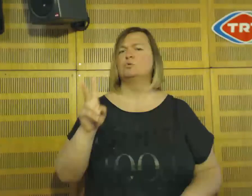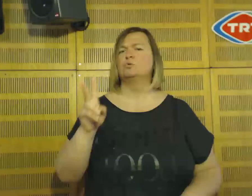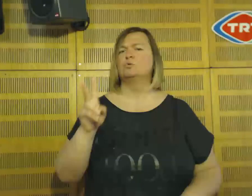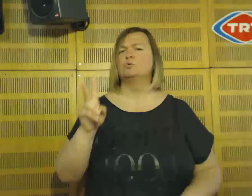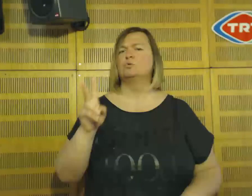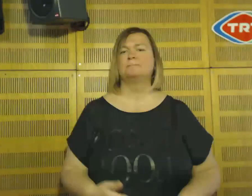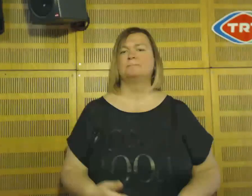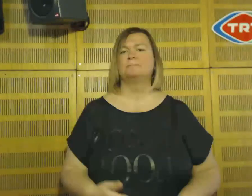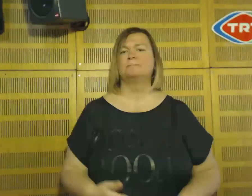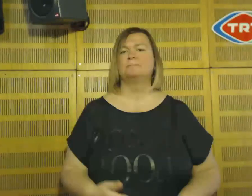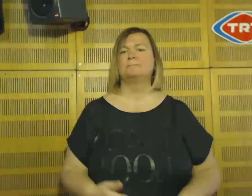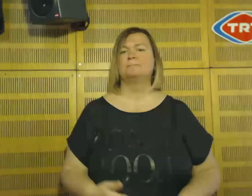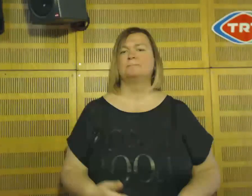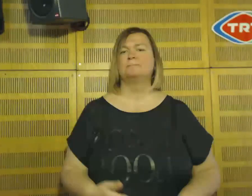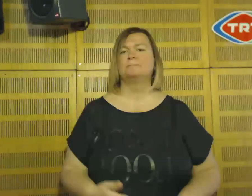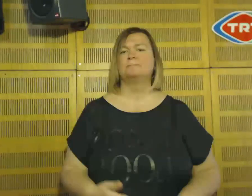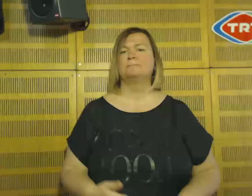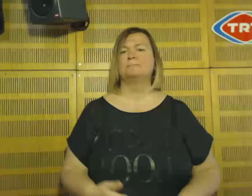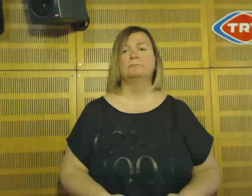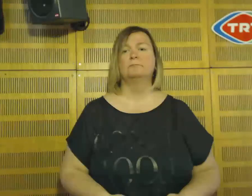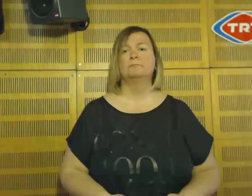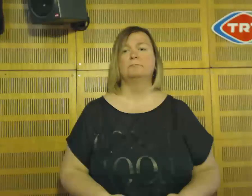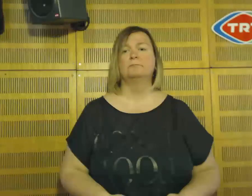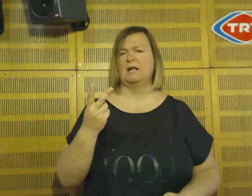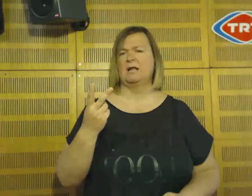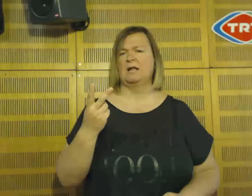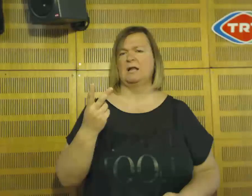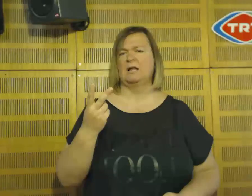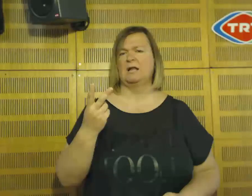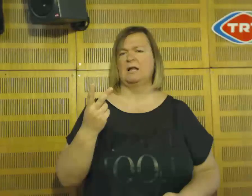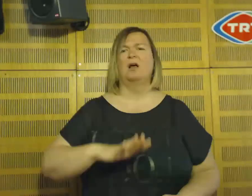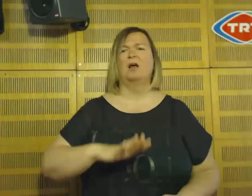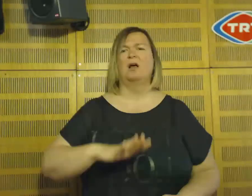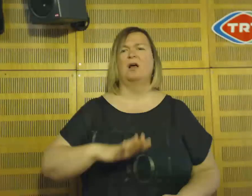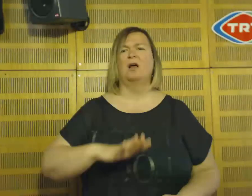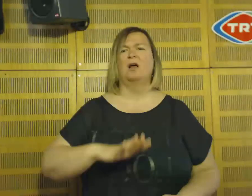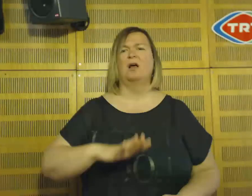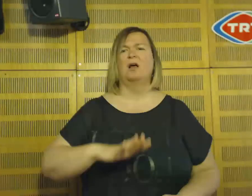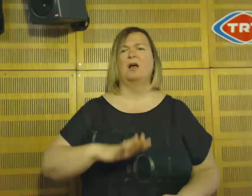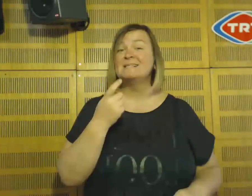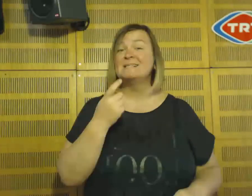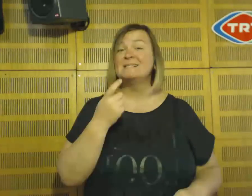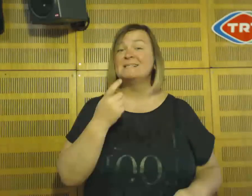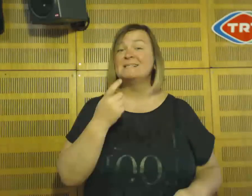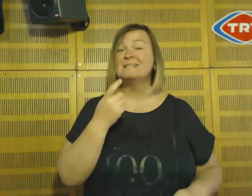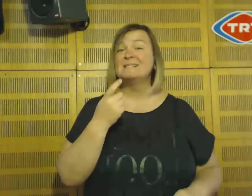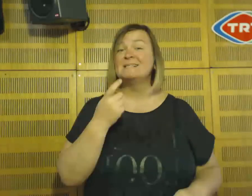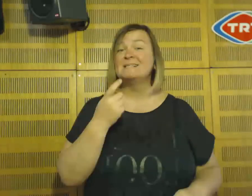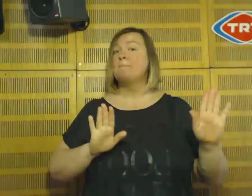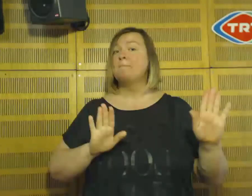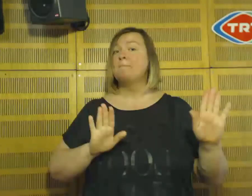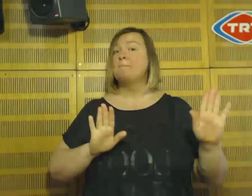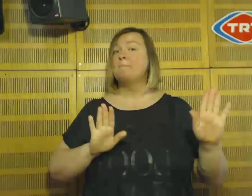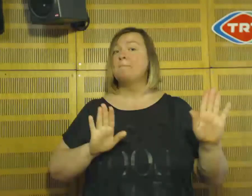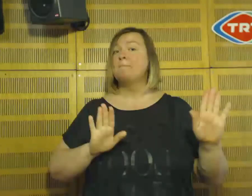Evet, şimdi kaldı seçime. Bu sene kampanya kaç kişi